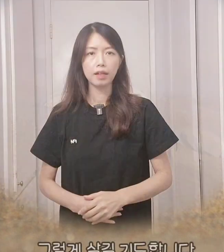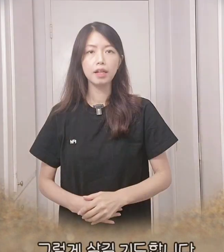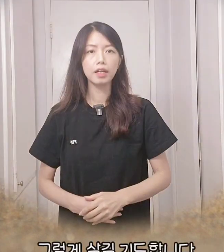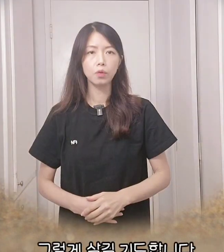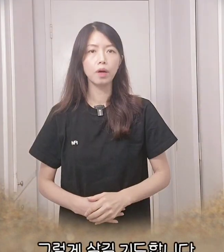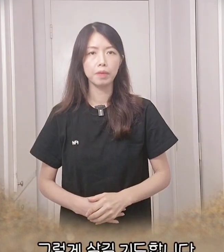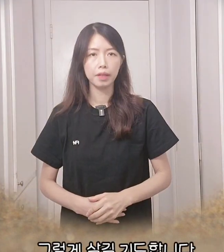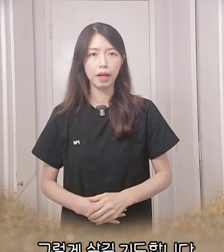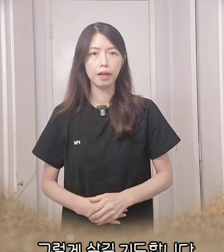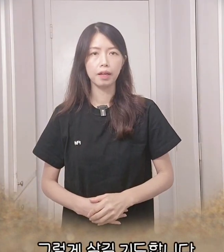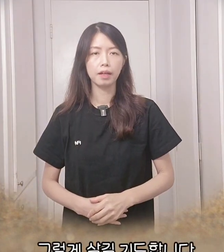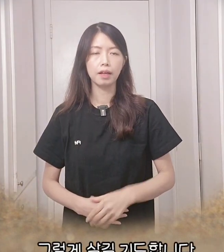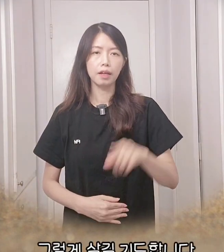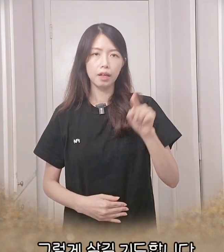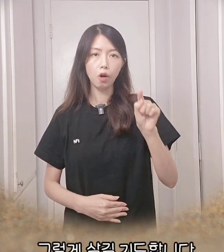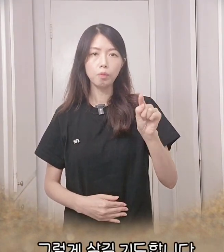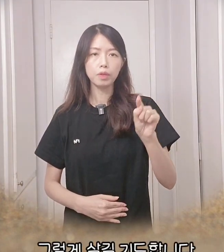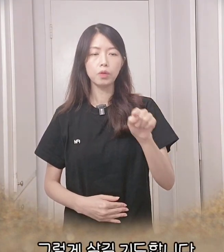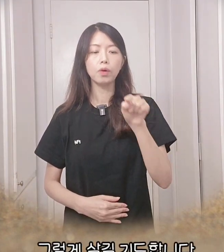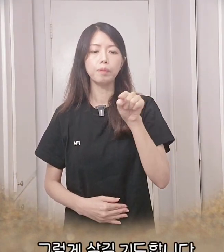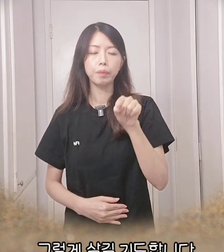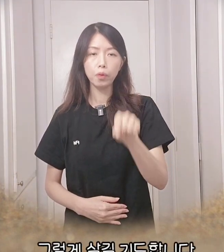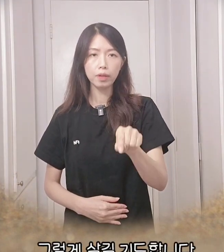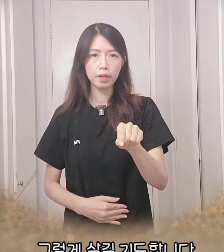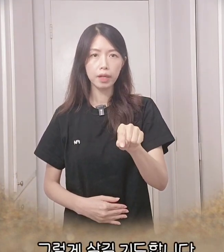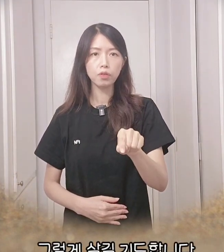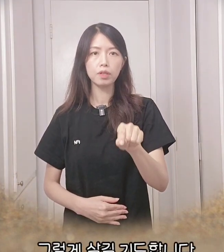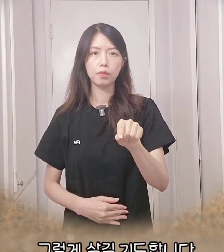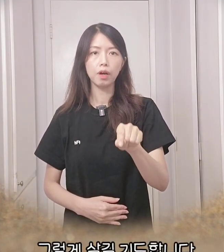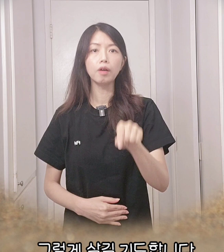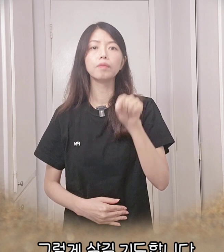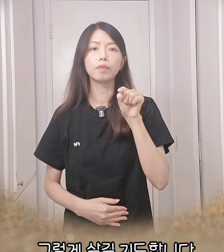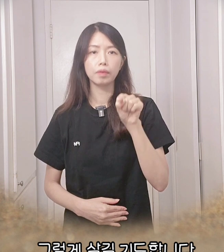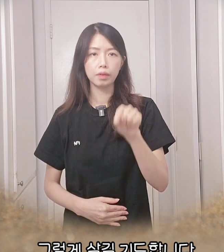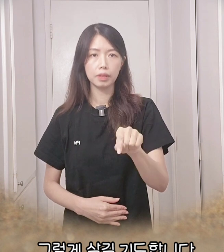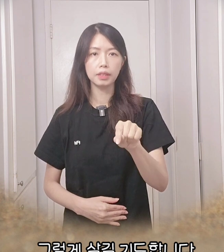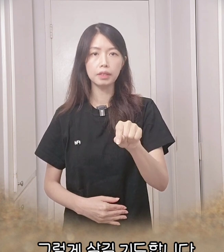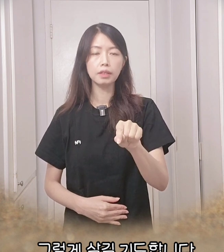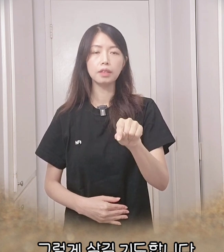그렇게 살길 기도합니다. 검지로 앞에 포인팅 해주시고요.